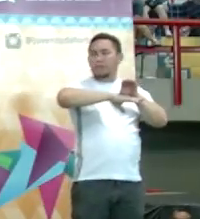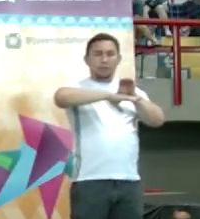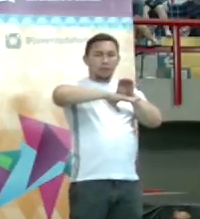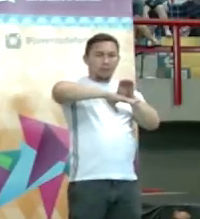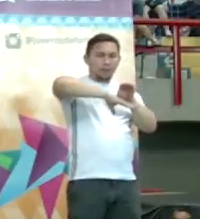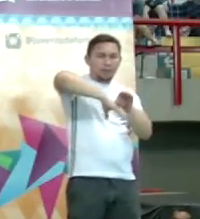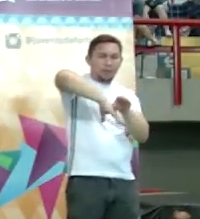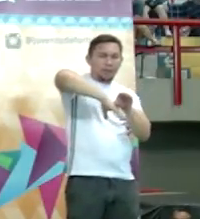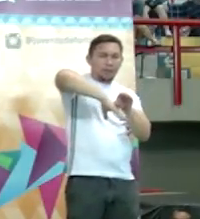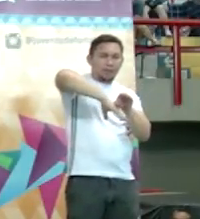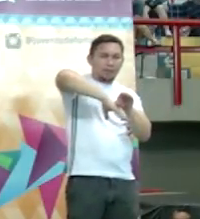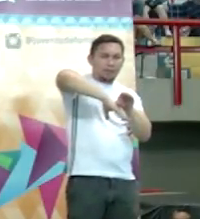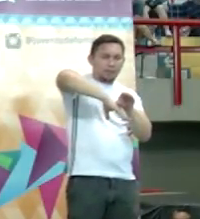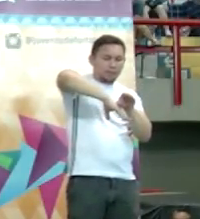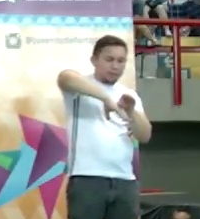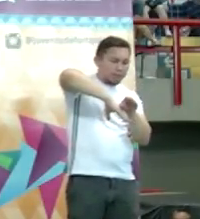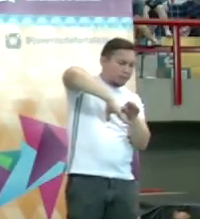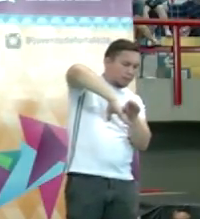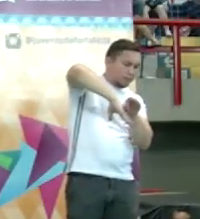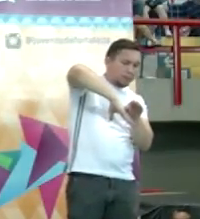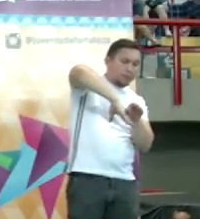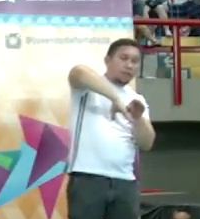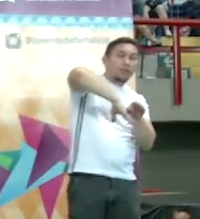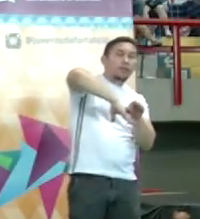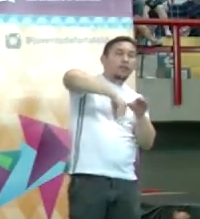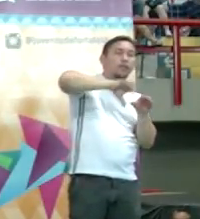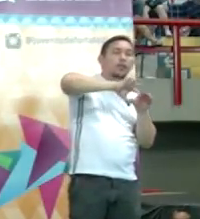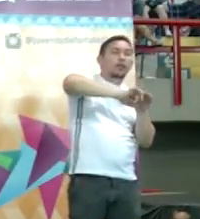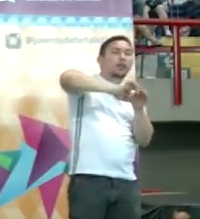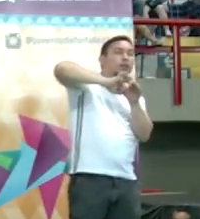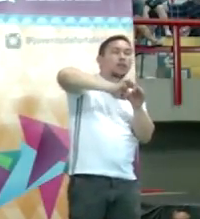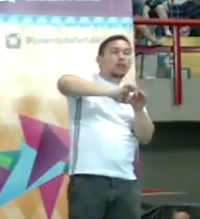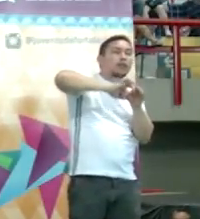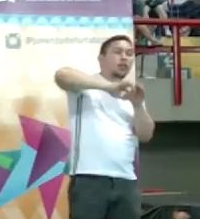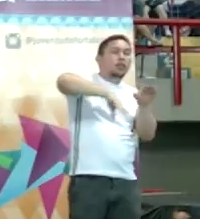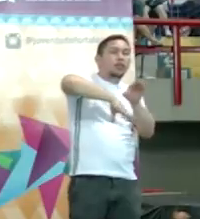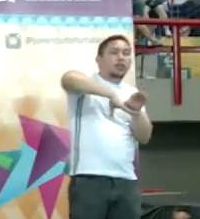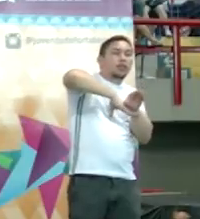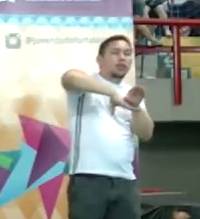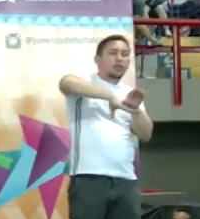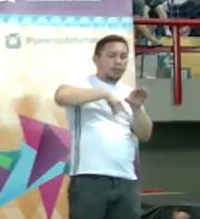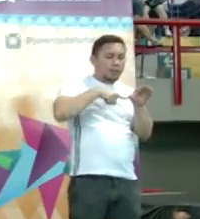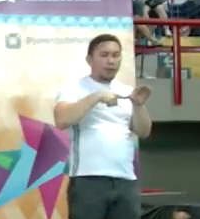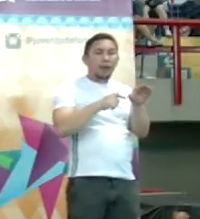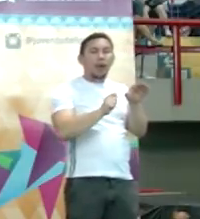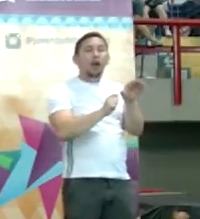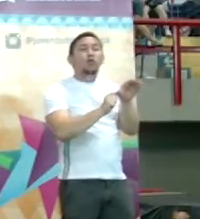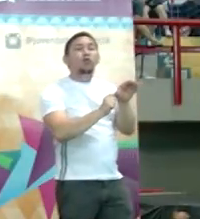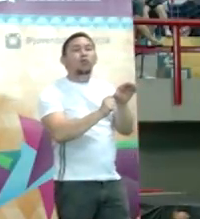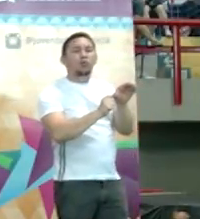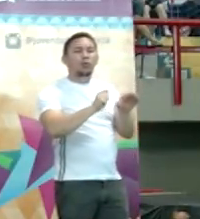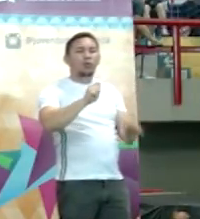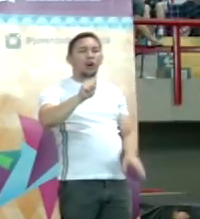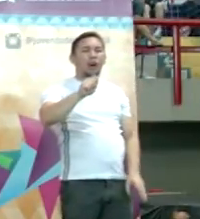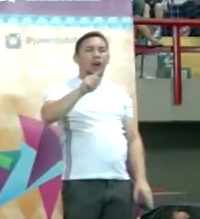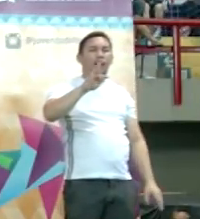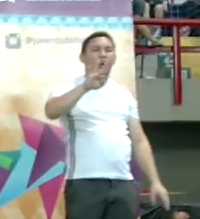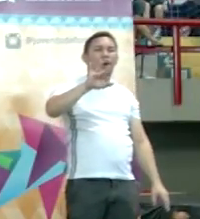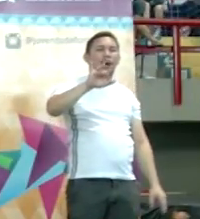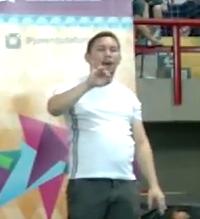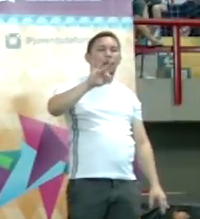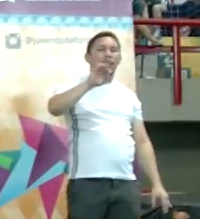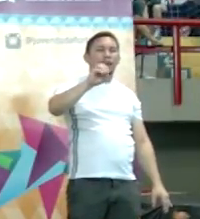daqui e o objeto não cair, quem é que está sustentando? Então, só existe atrito quando